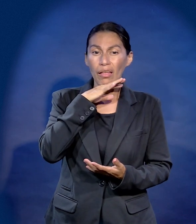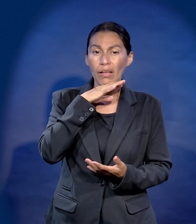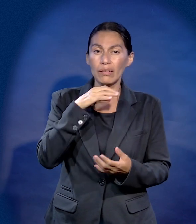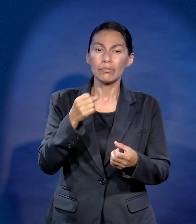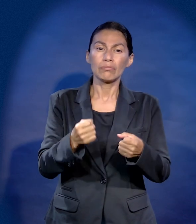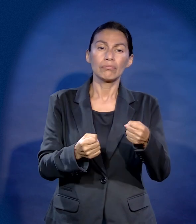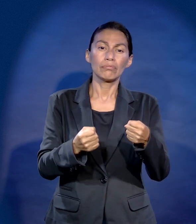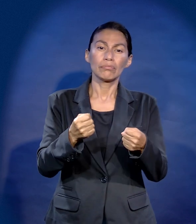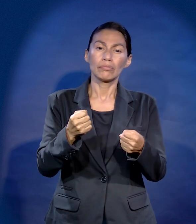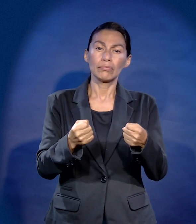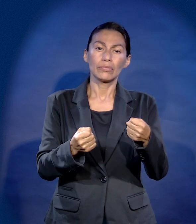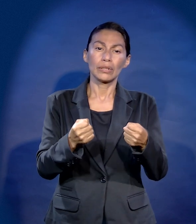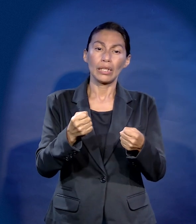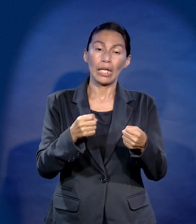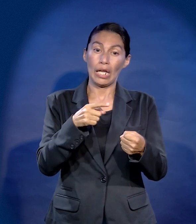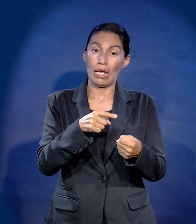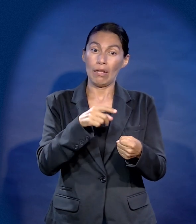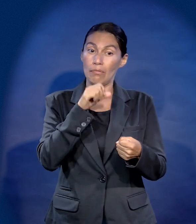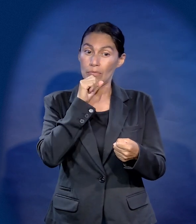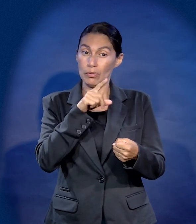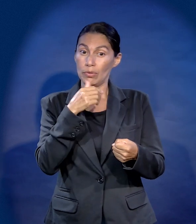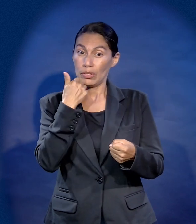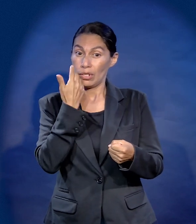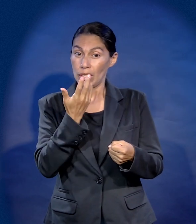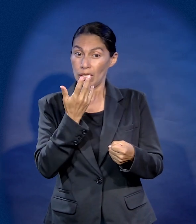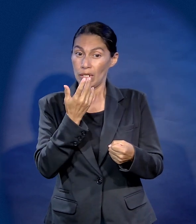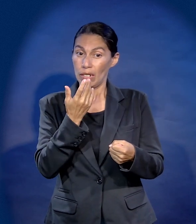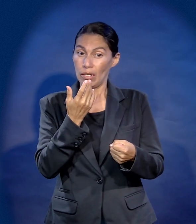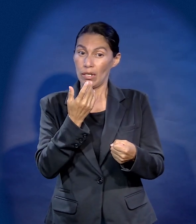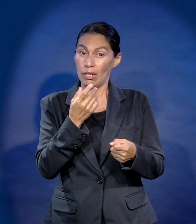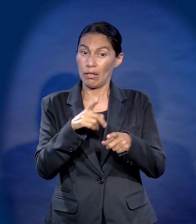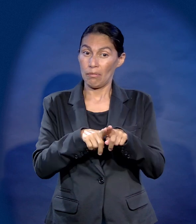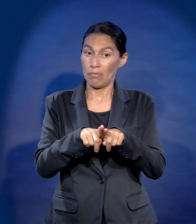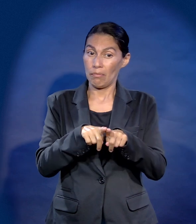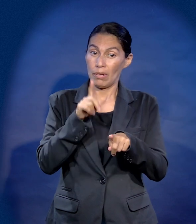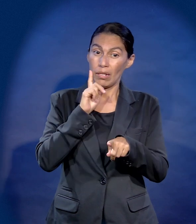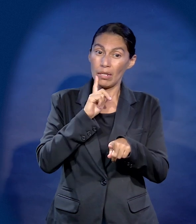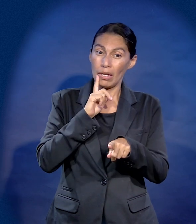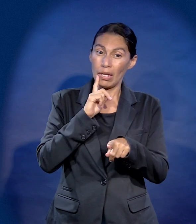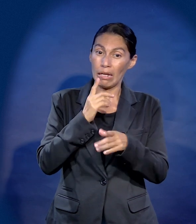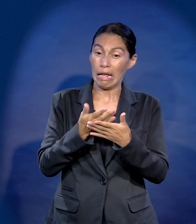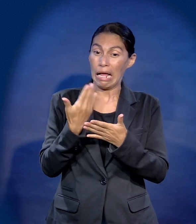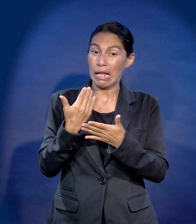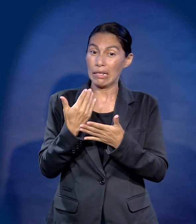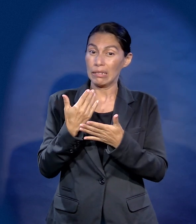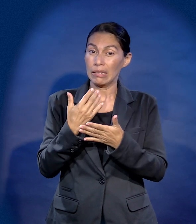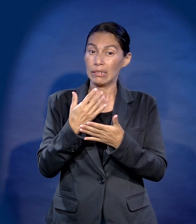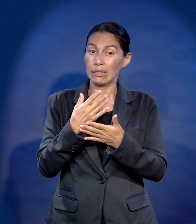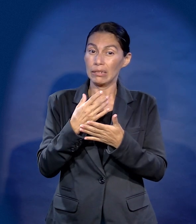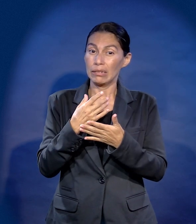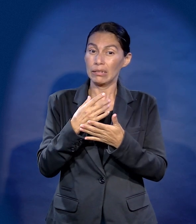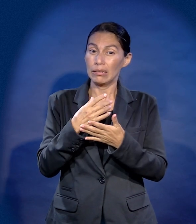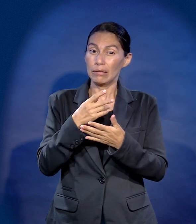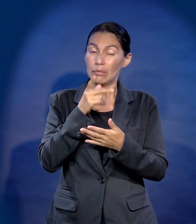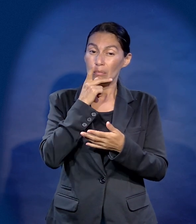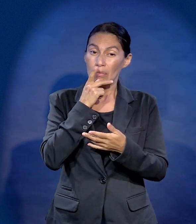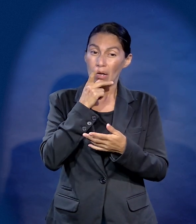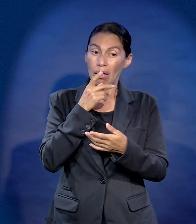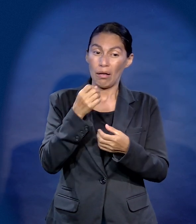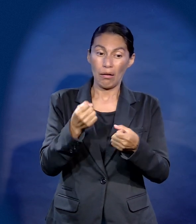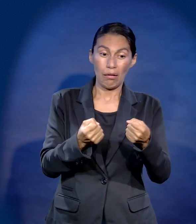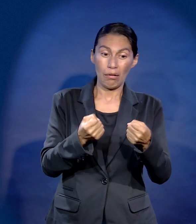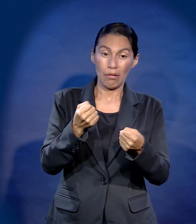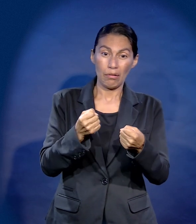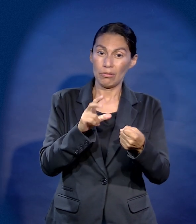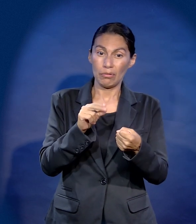hijo es ignorado y está en el control, él quiere hacer lo que hizo su hermana. El problema es que el piloto no programó